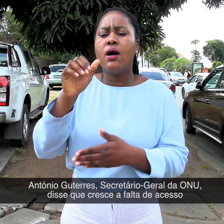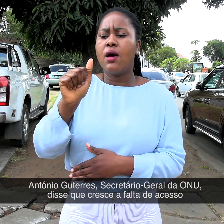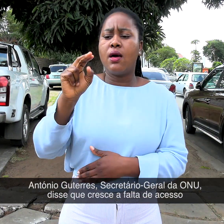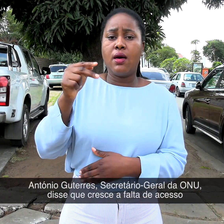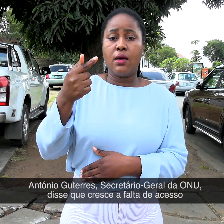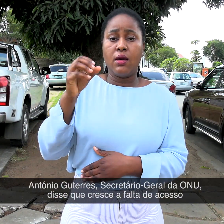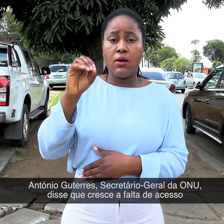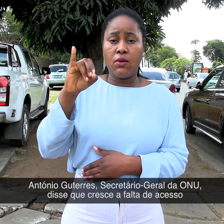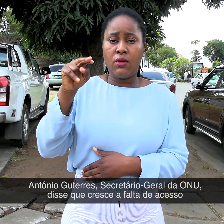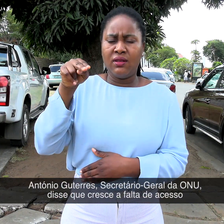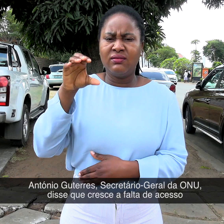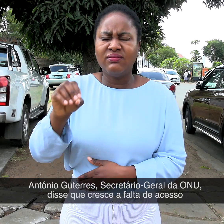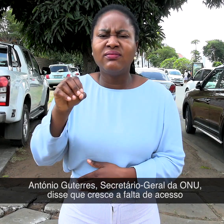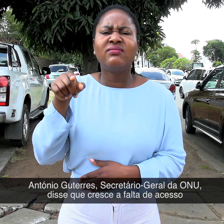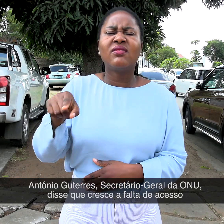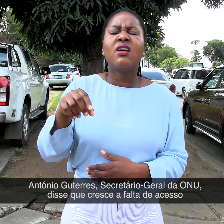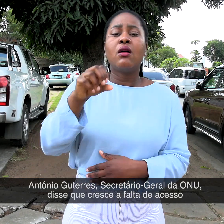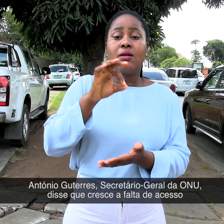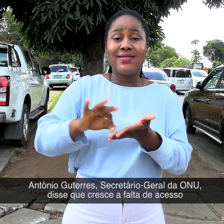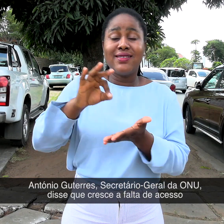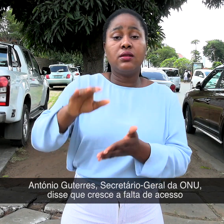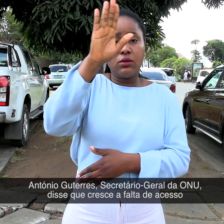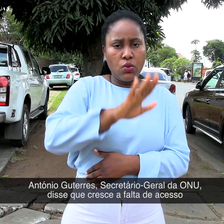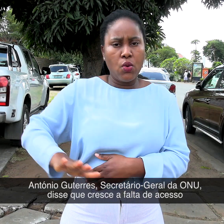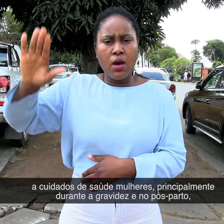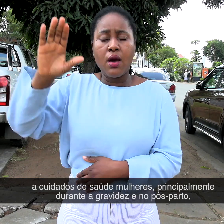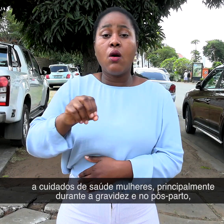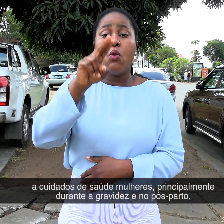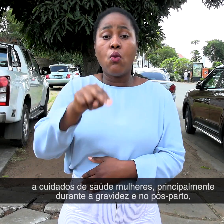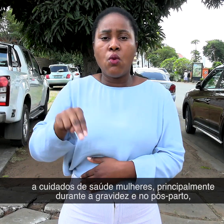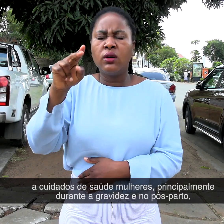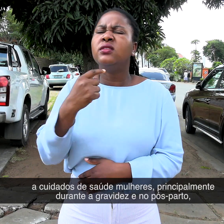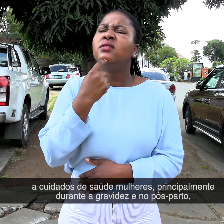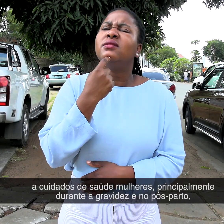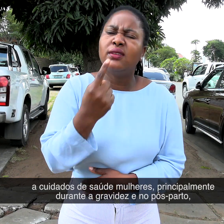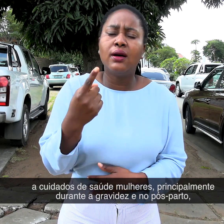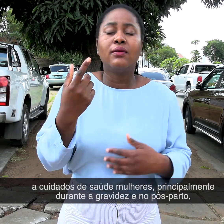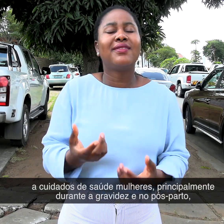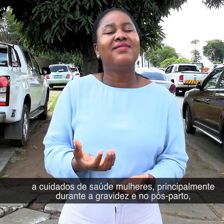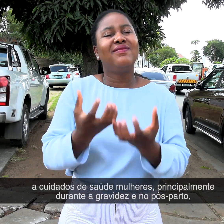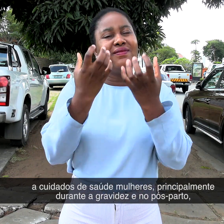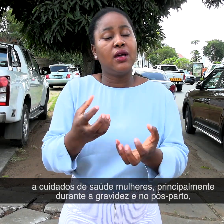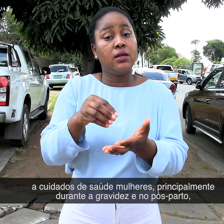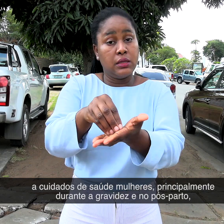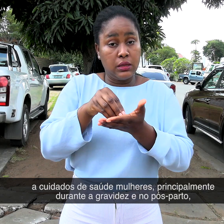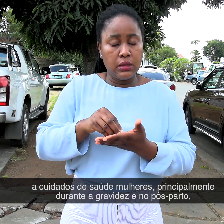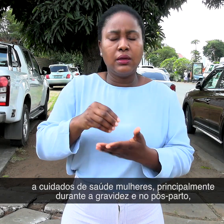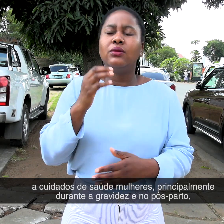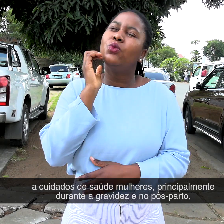Guterres, secretário da ONU, disse que cresce a falta de acesso a cuidados de saúde a mulheres, principalmente durante a gravidez no pós-parto.